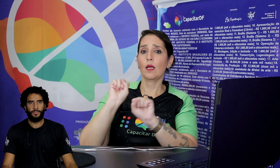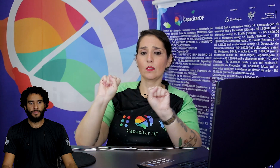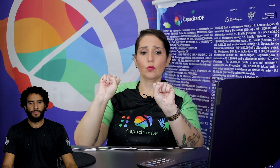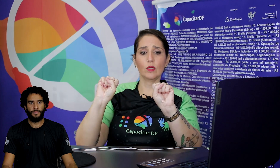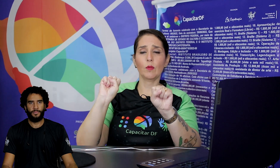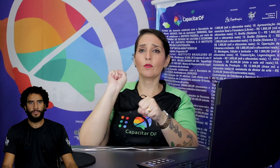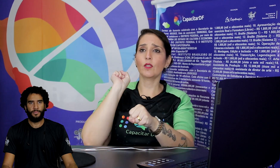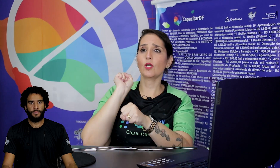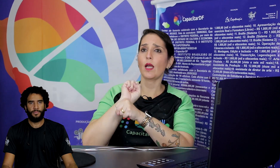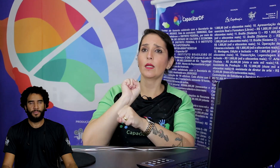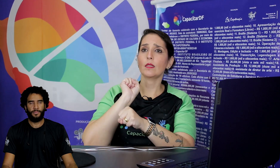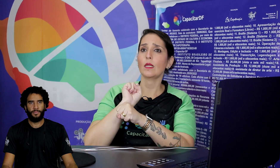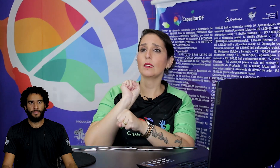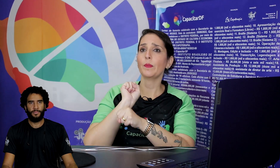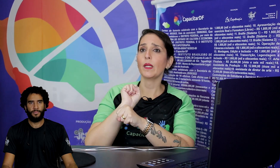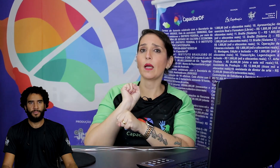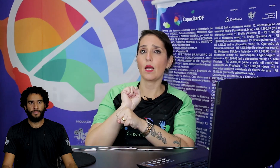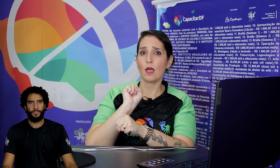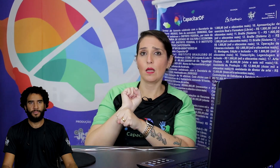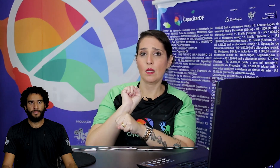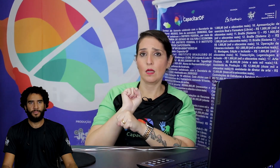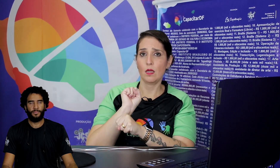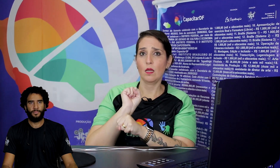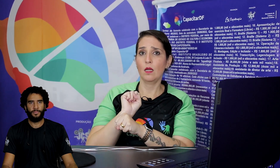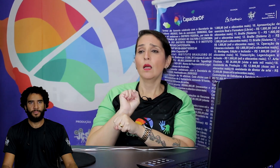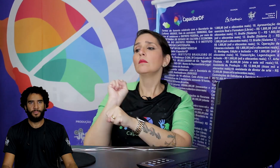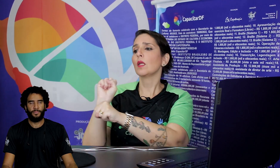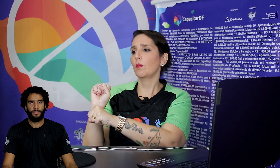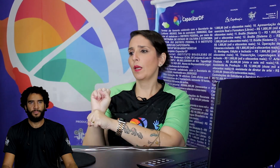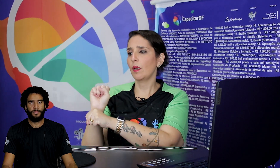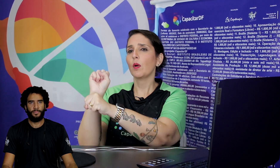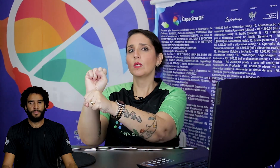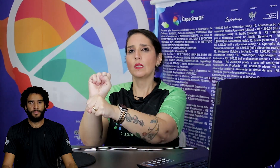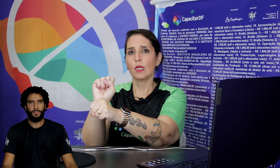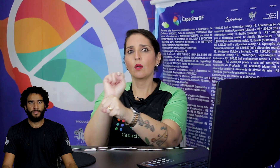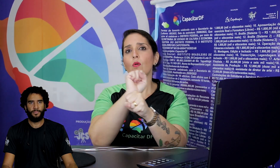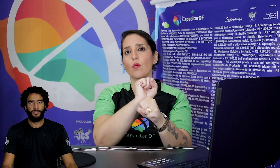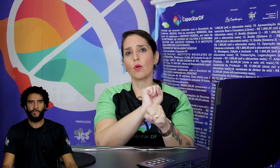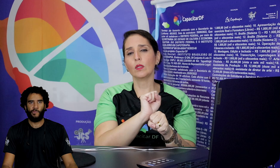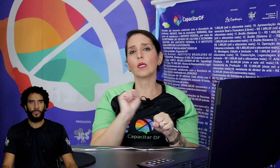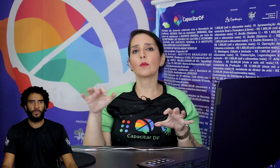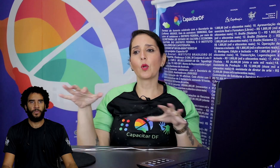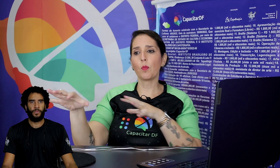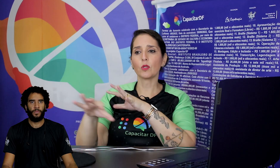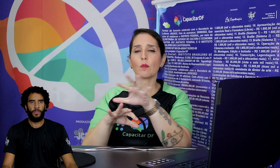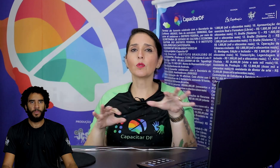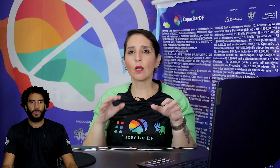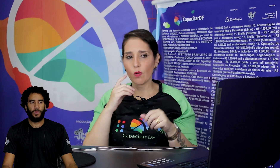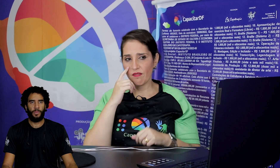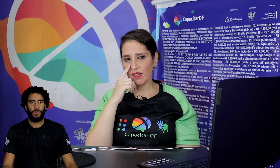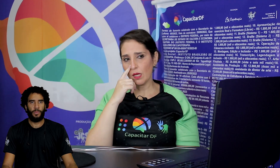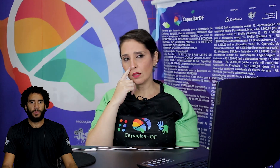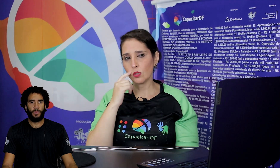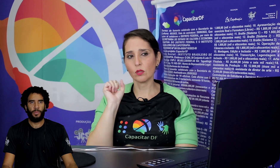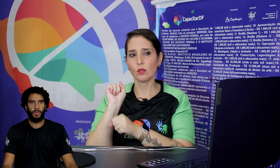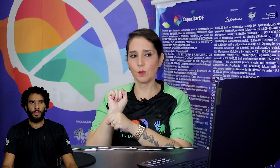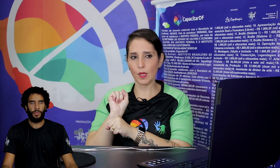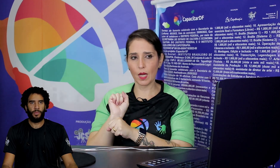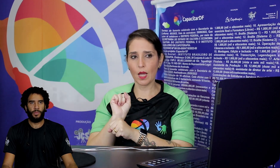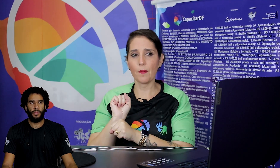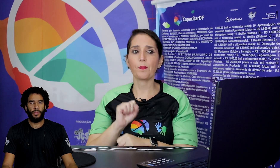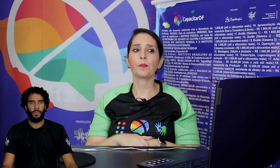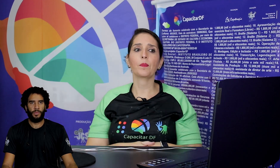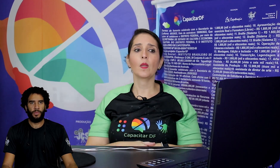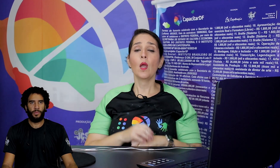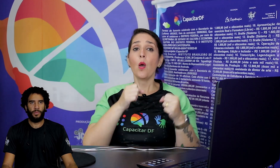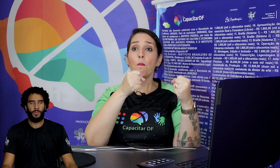Esperar. As duas mãos fechadas, esperar. Também pode ser com concordância, porque eu posso apontar o referente.